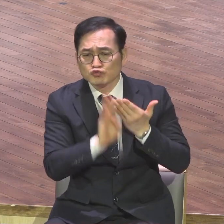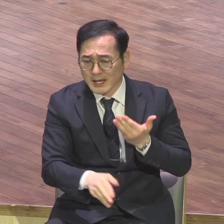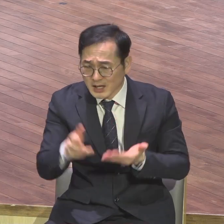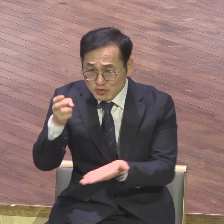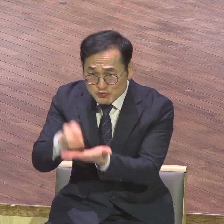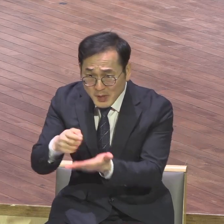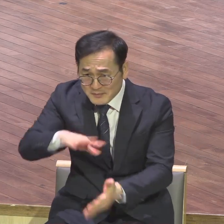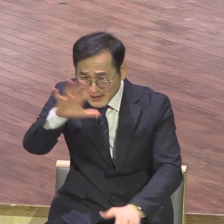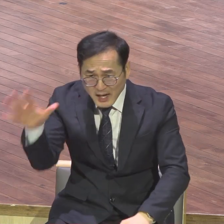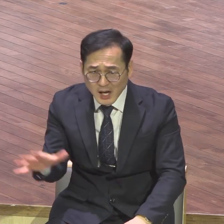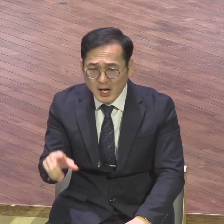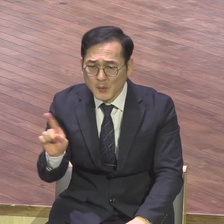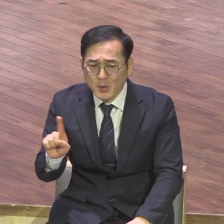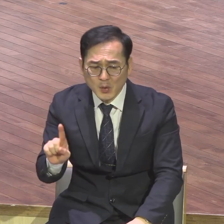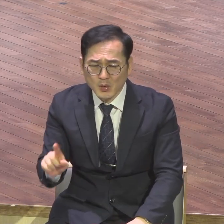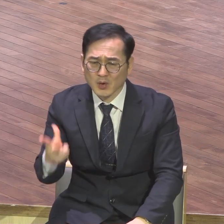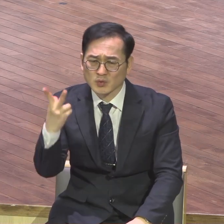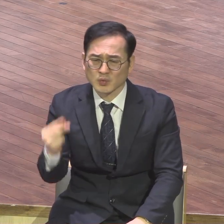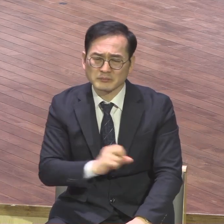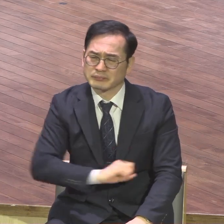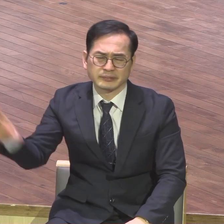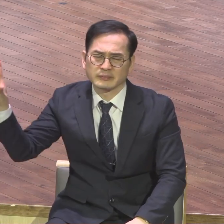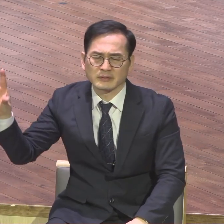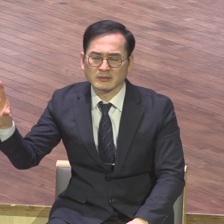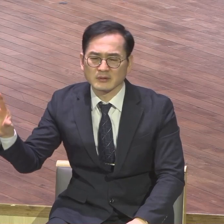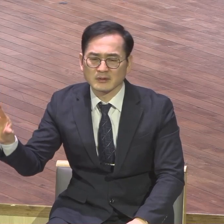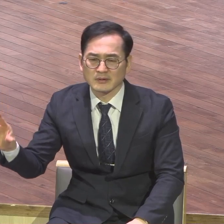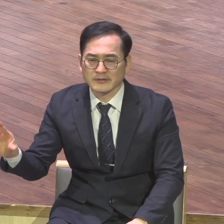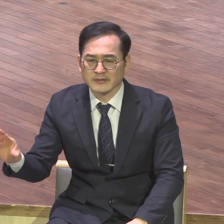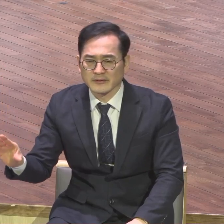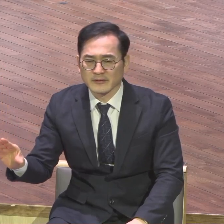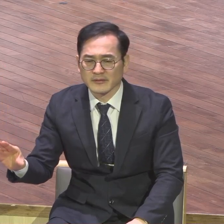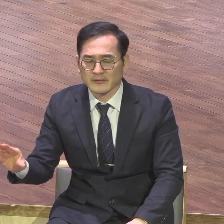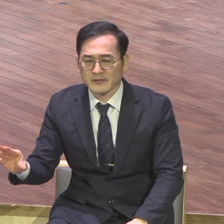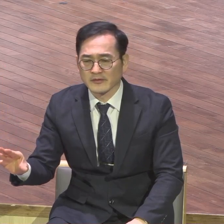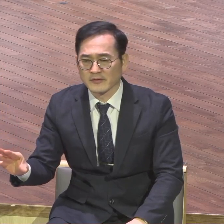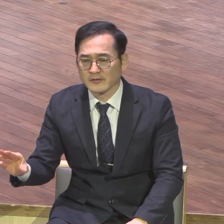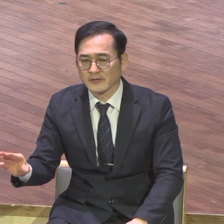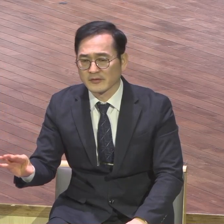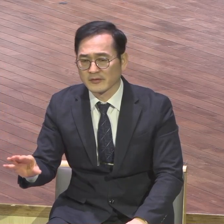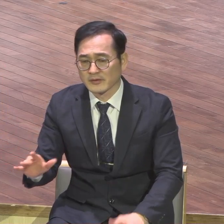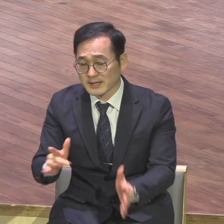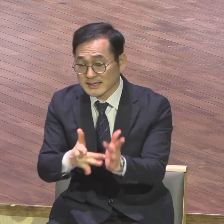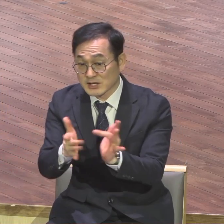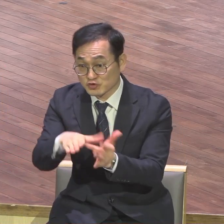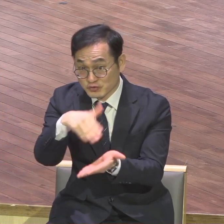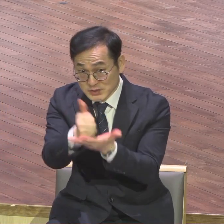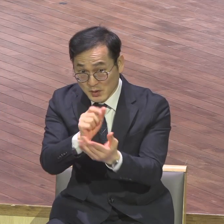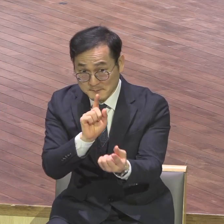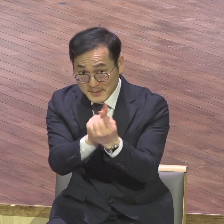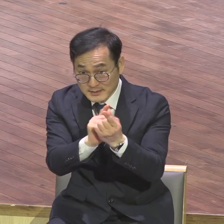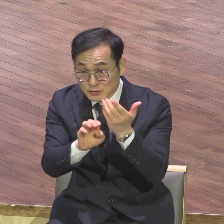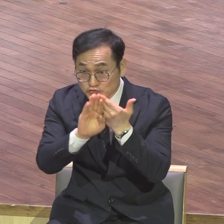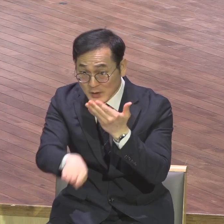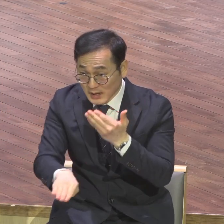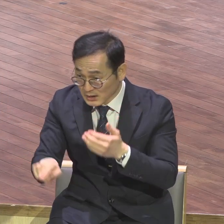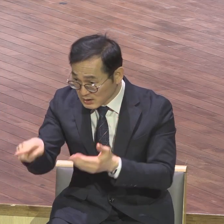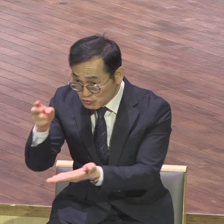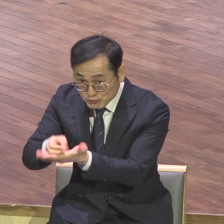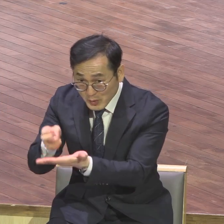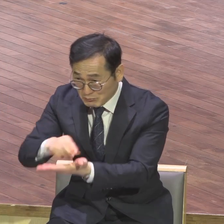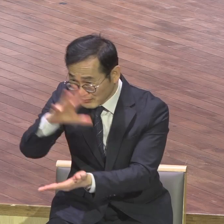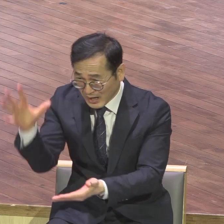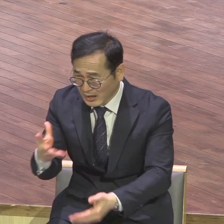이후에 철저하게 바뀌어버렸다. 부활하신 예수 그리스도를 만나고 나니까 이거 전부